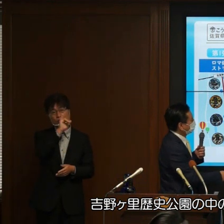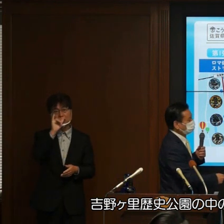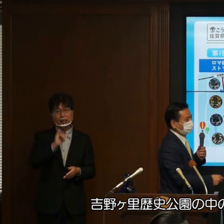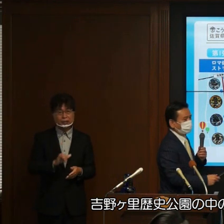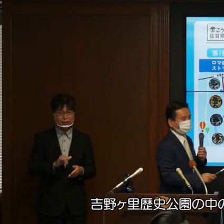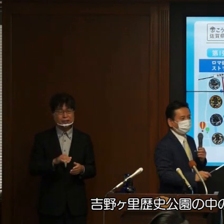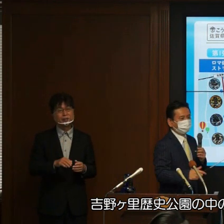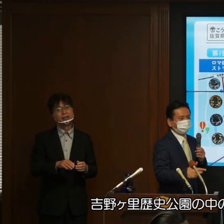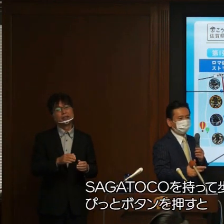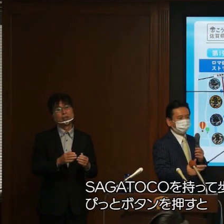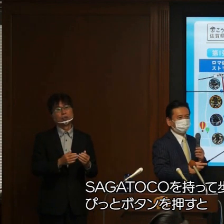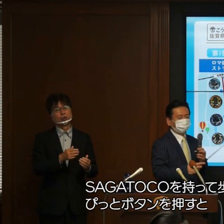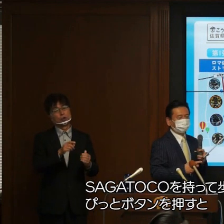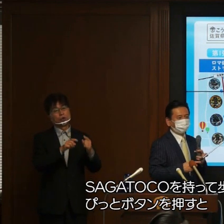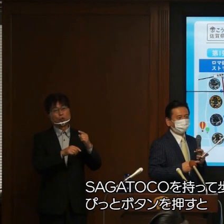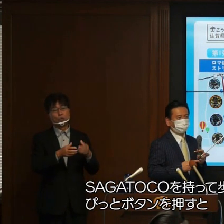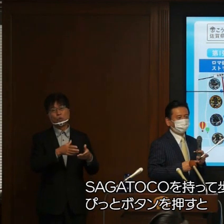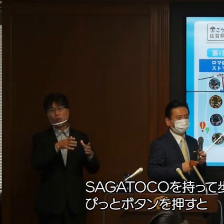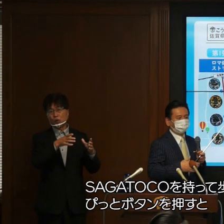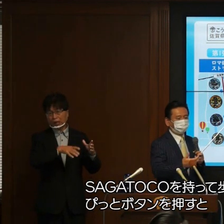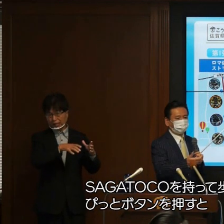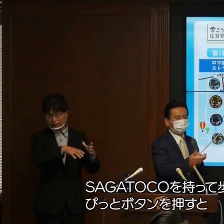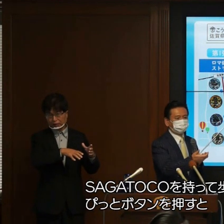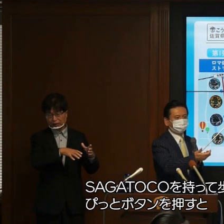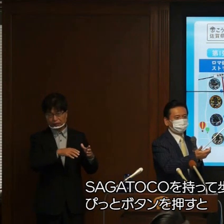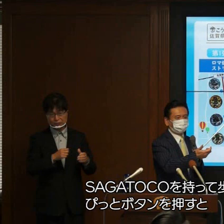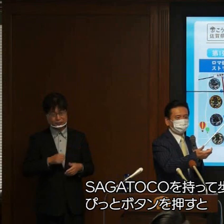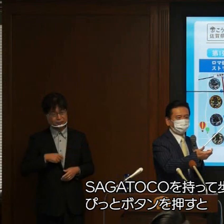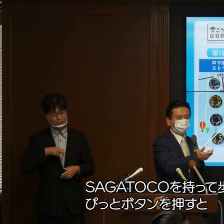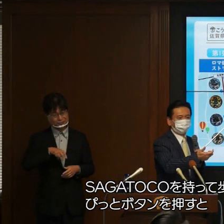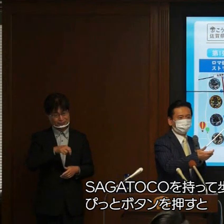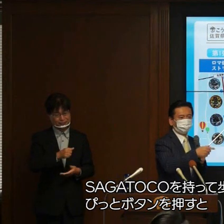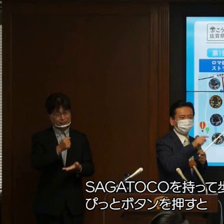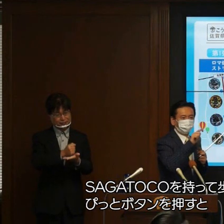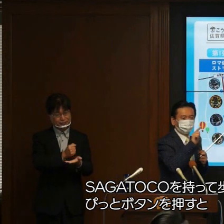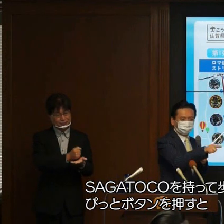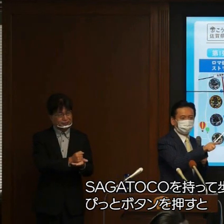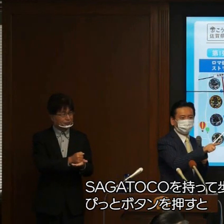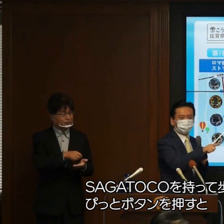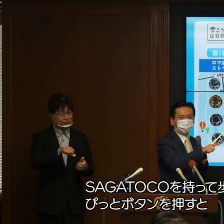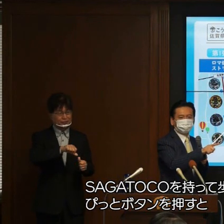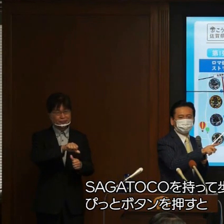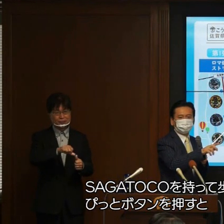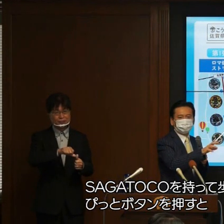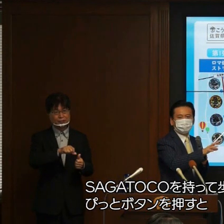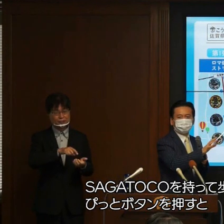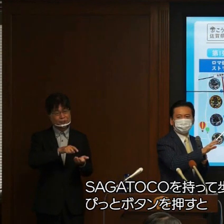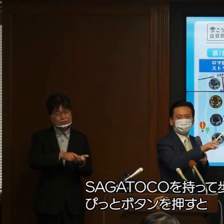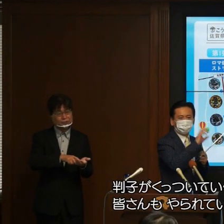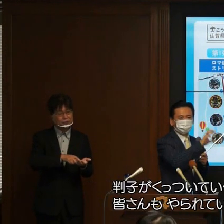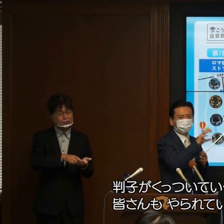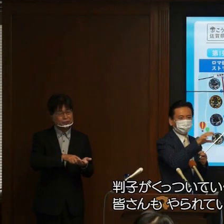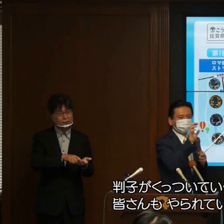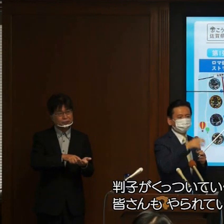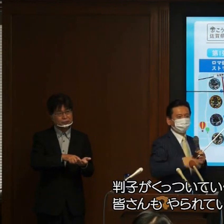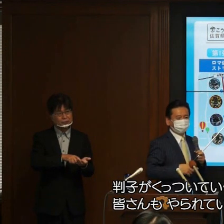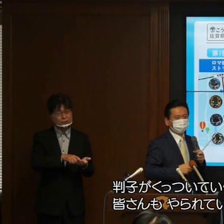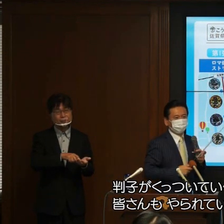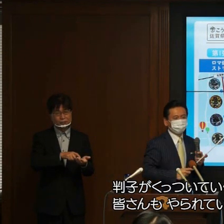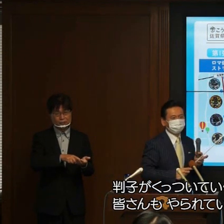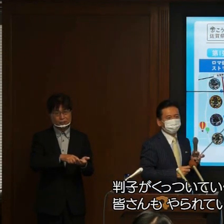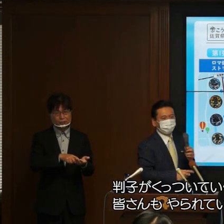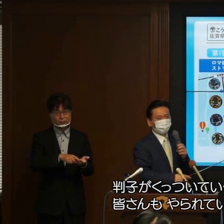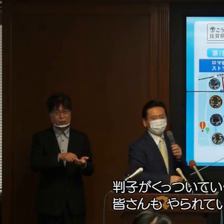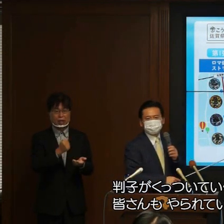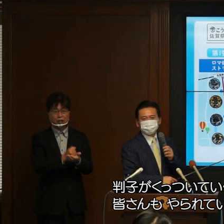ーですね、佐賀都構を持って歩いていて近づけるとこうペッとボタンを押すと反抗がくっつい